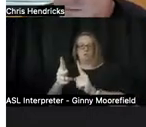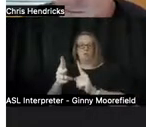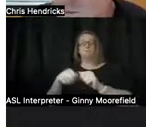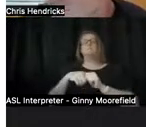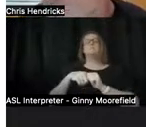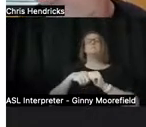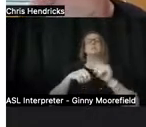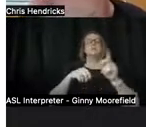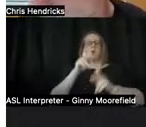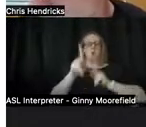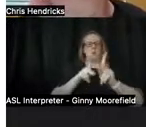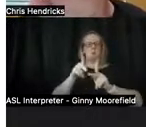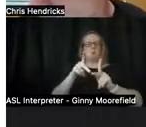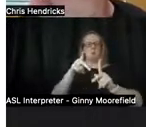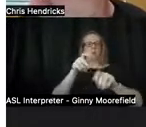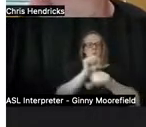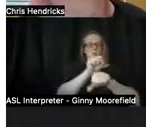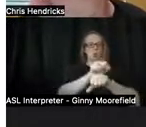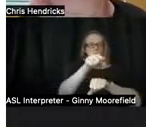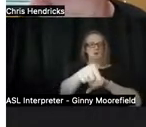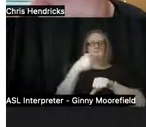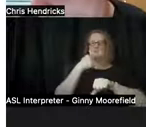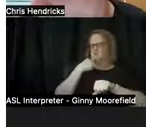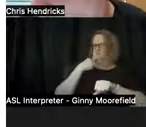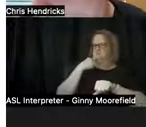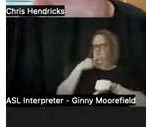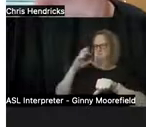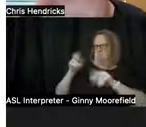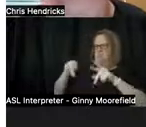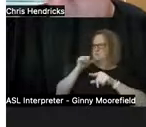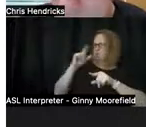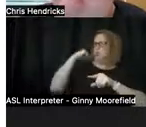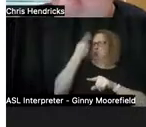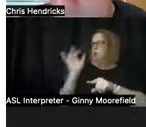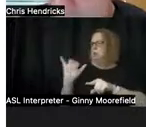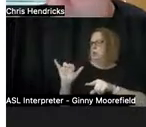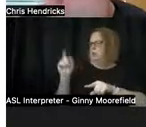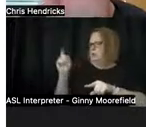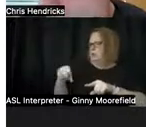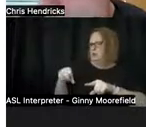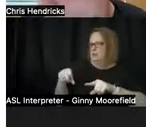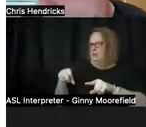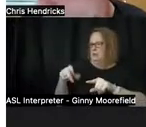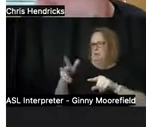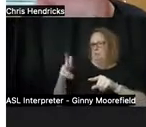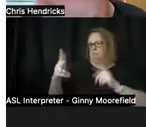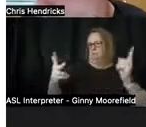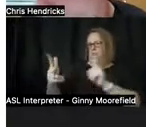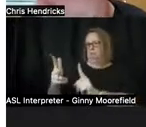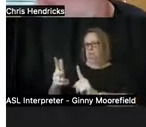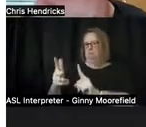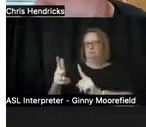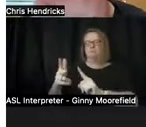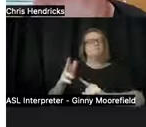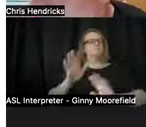las personas en el recinto para votar dijeron que que no necesitaban utilizar esa forma de votar fuera y